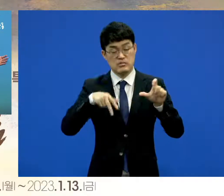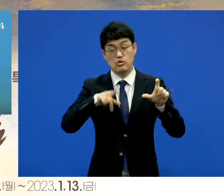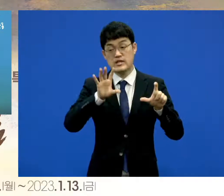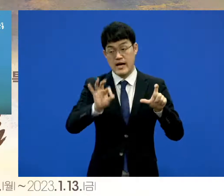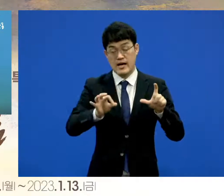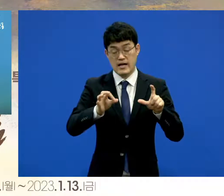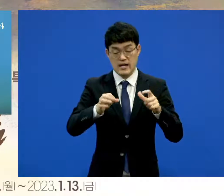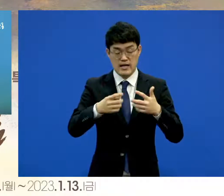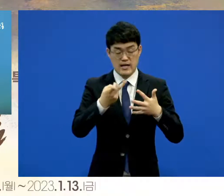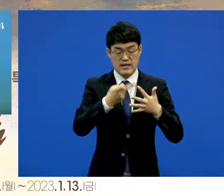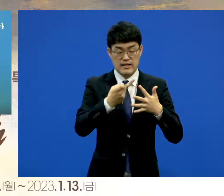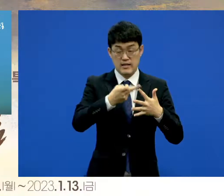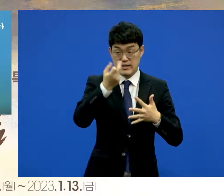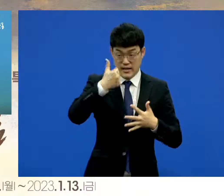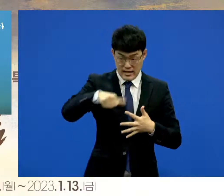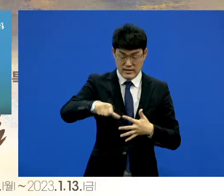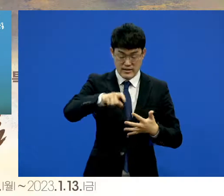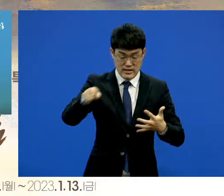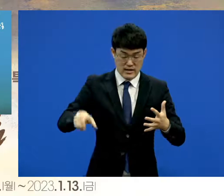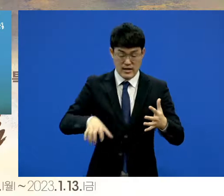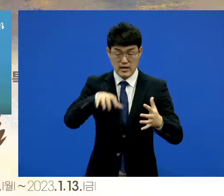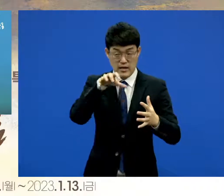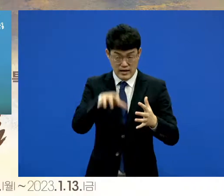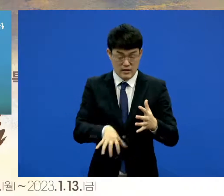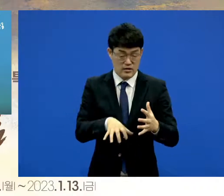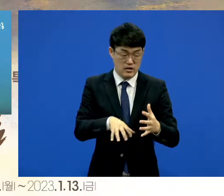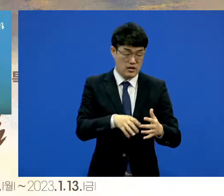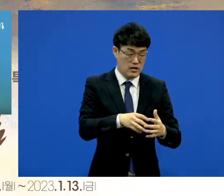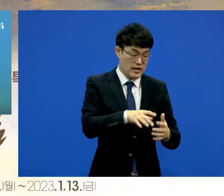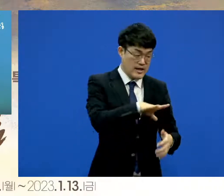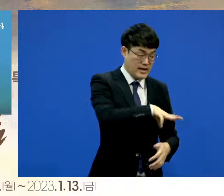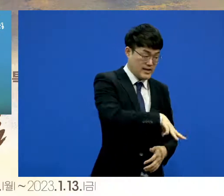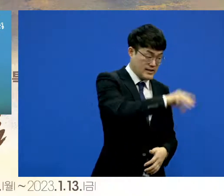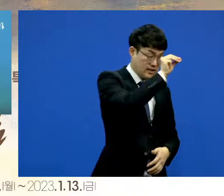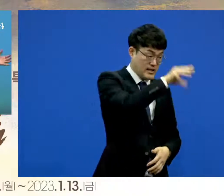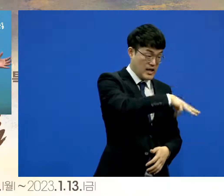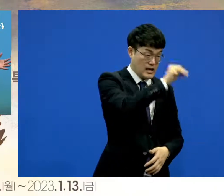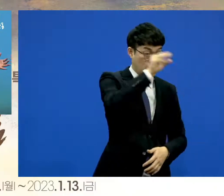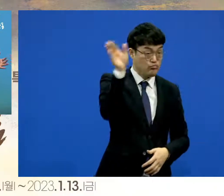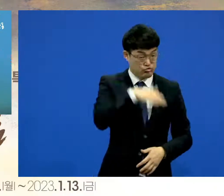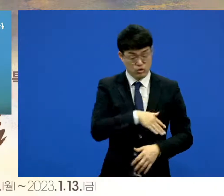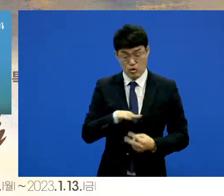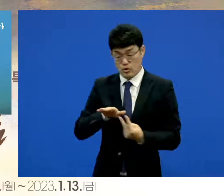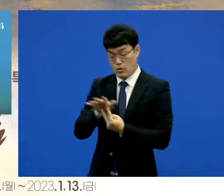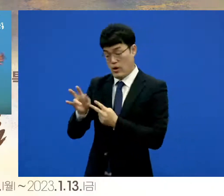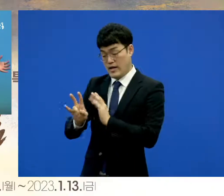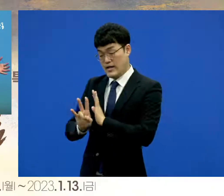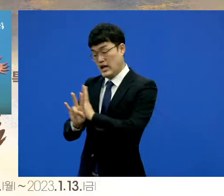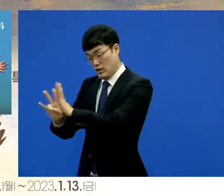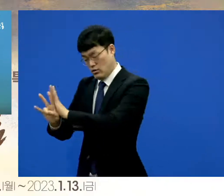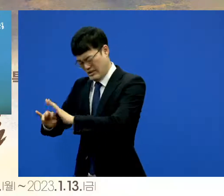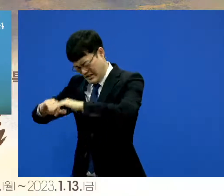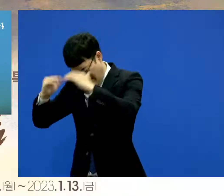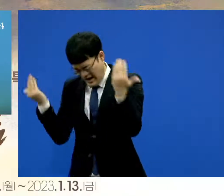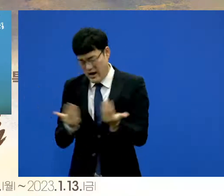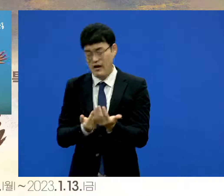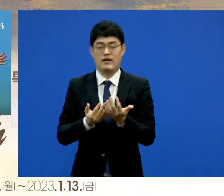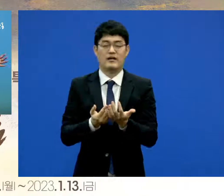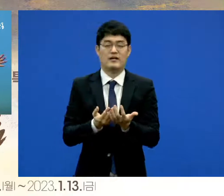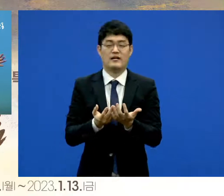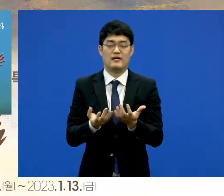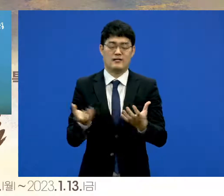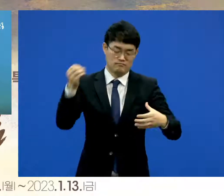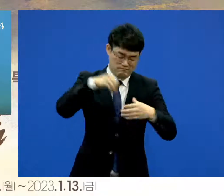요한계시록 얘기가 다 들어있어요. 이 얘기에 그 한 사람의 인생이 전부 다 여기에 다 들어있어요. 우리가 삶의